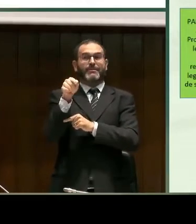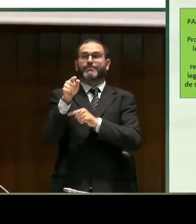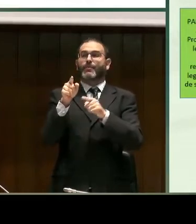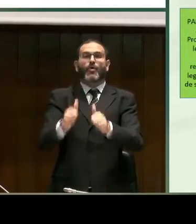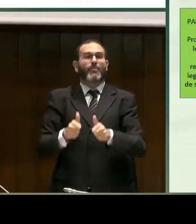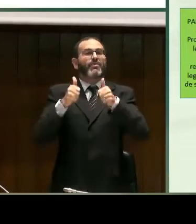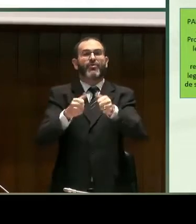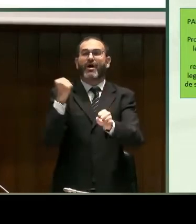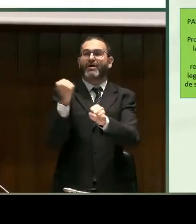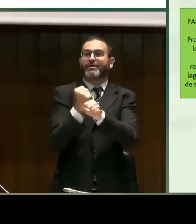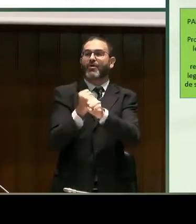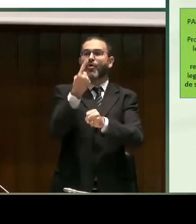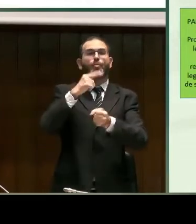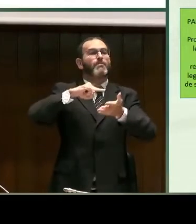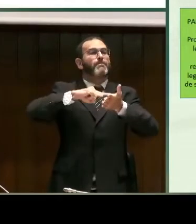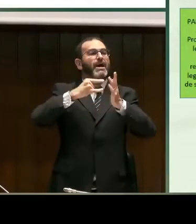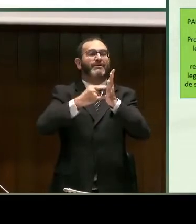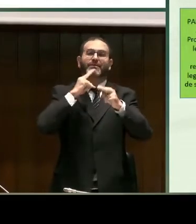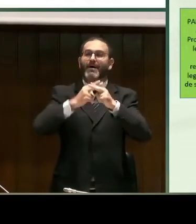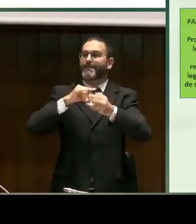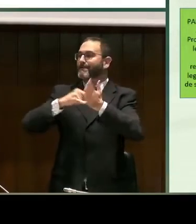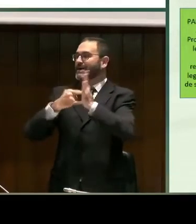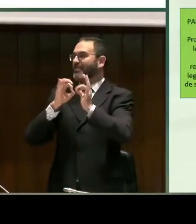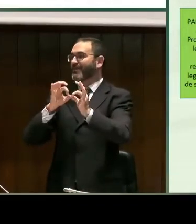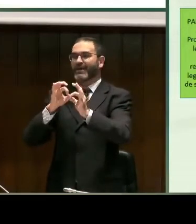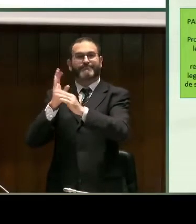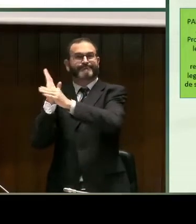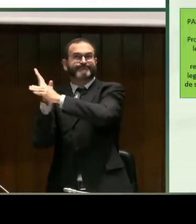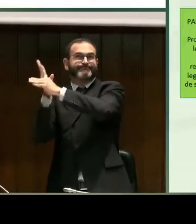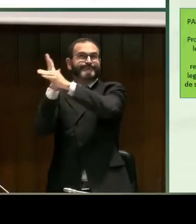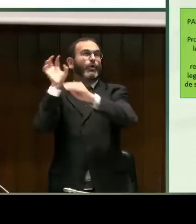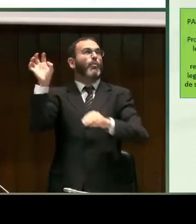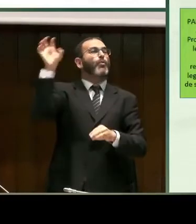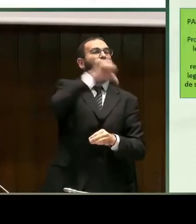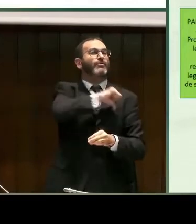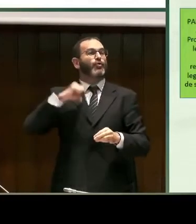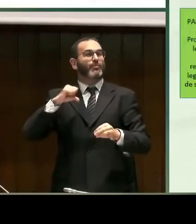nuestra ley autonómica. Se empezó a trabajar en un plan